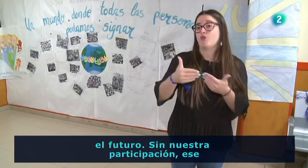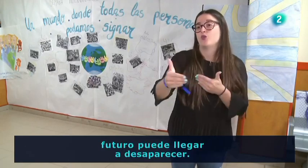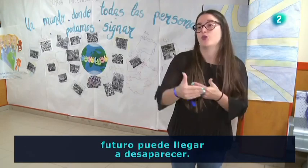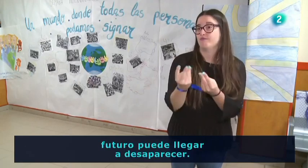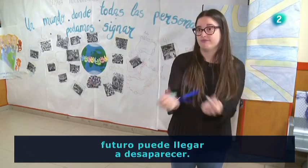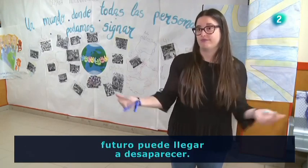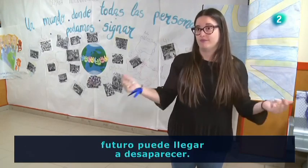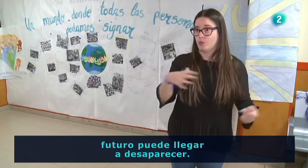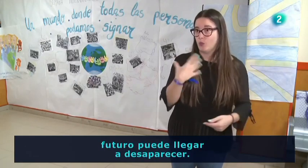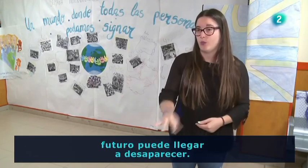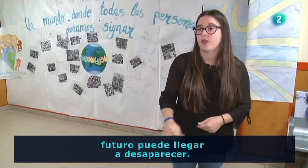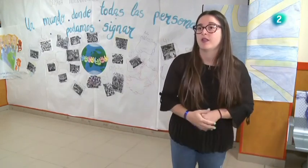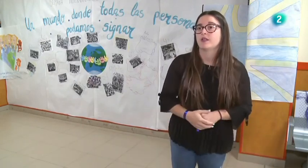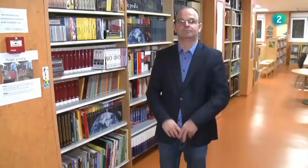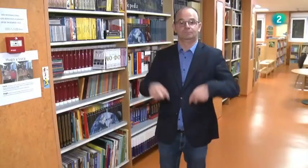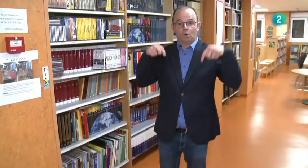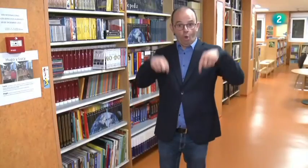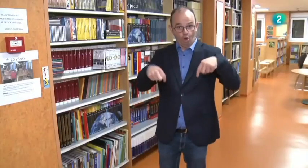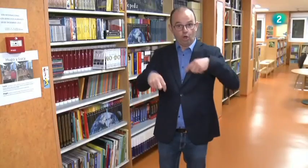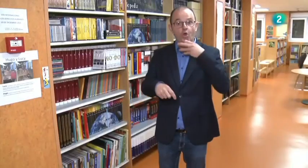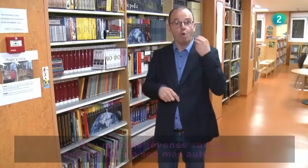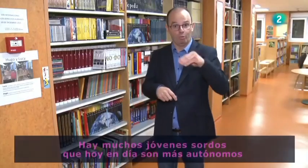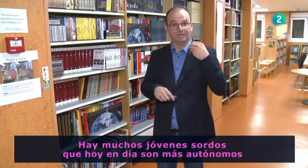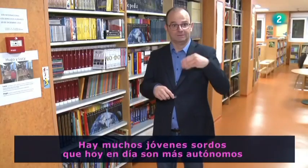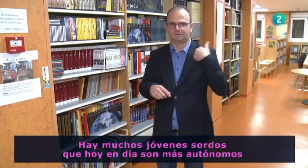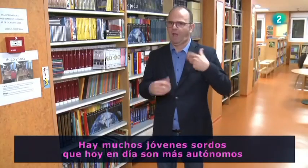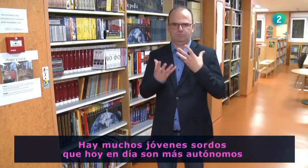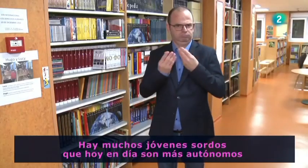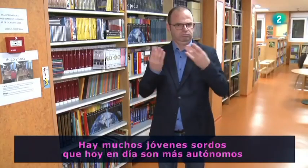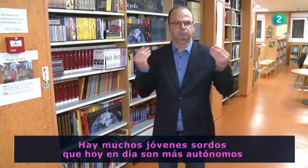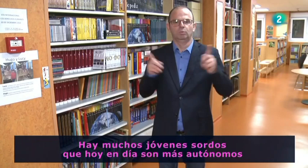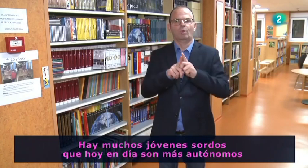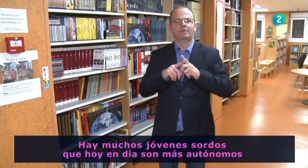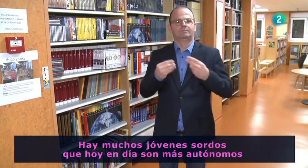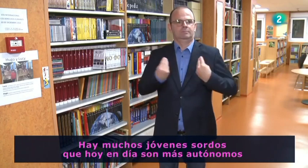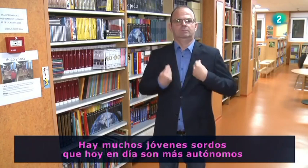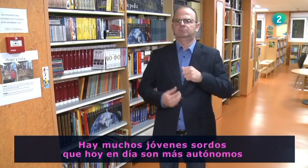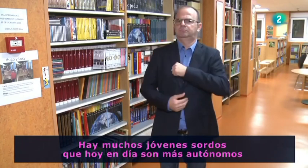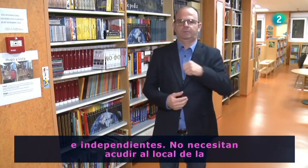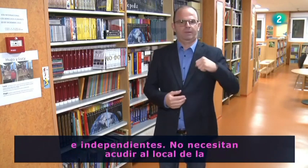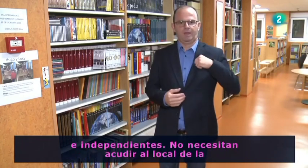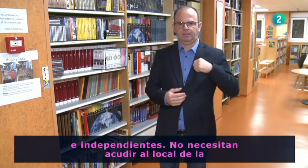puede llegar a desaparecer. Hay muchos jóvenes sordos que hoy en día son más autónomos e independientes.